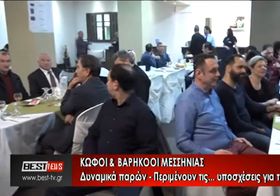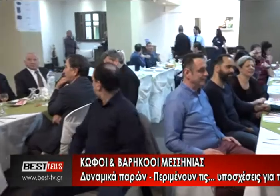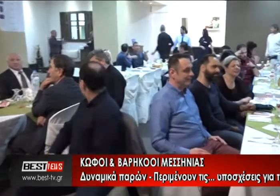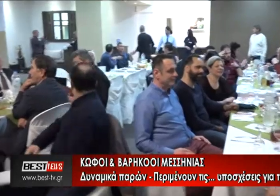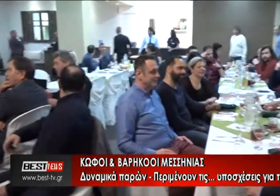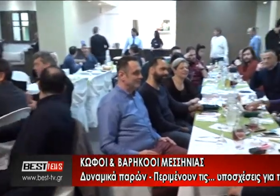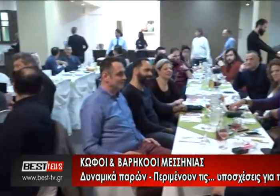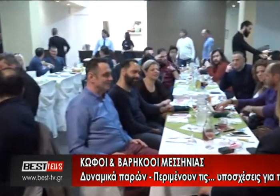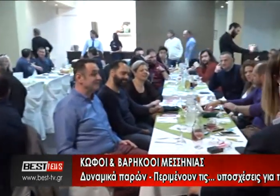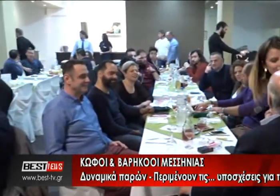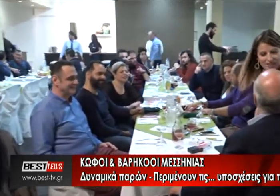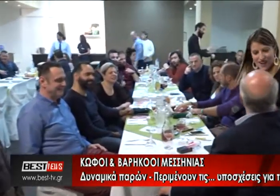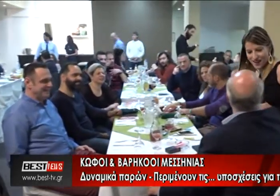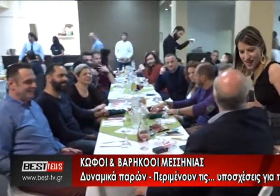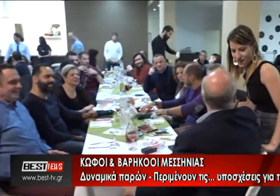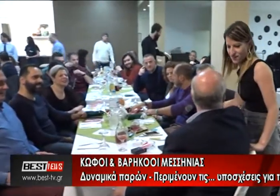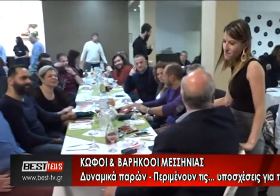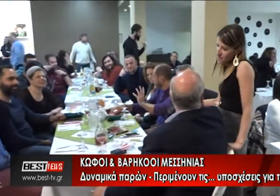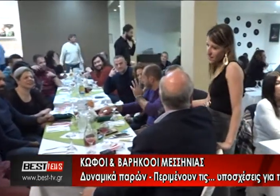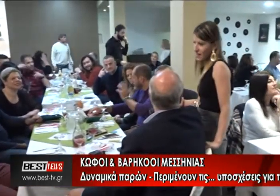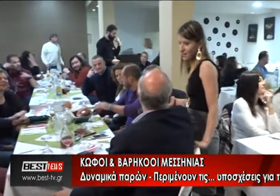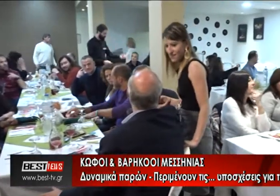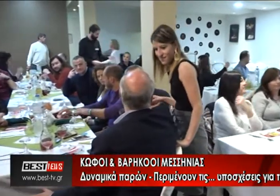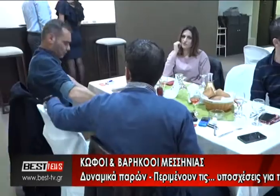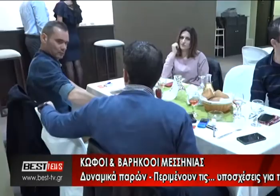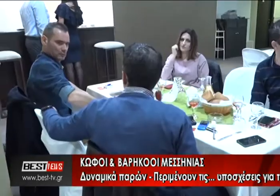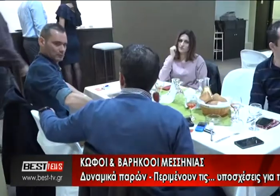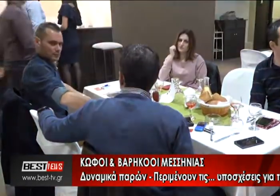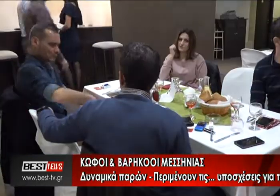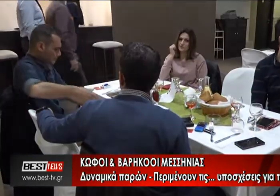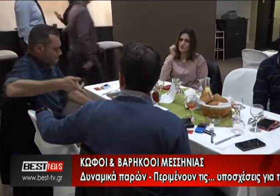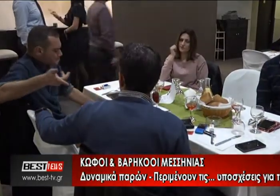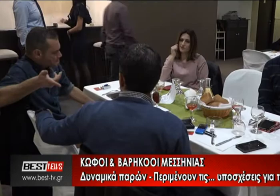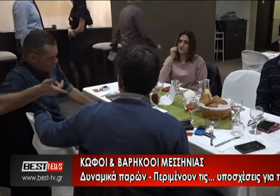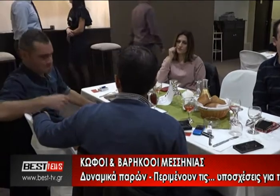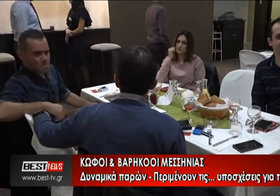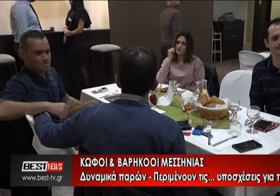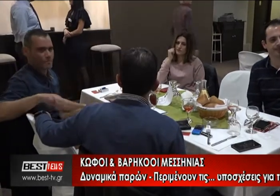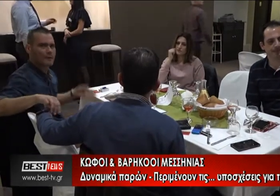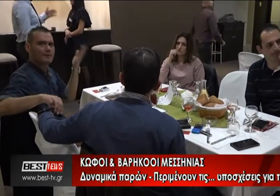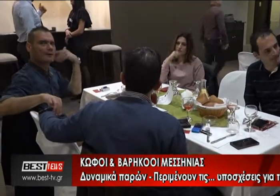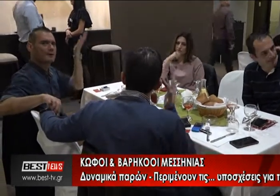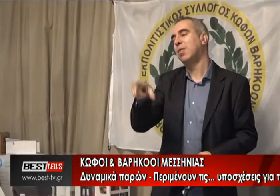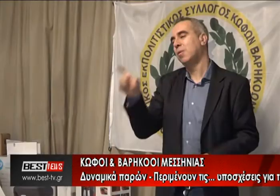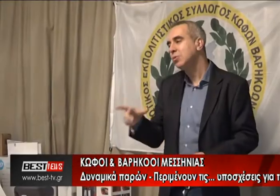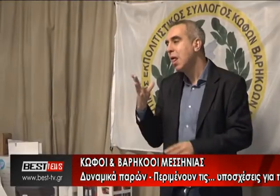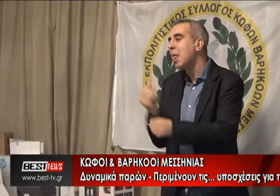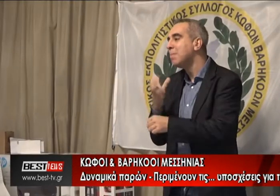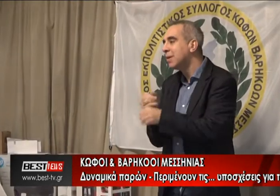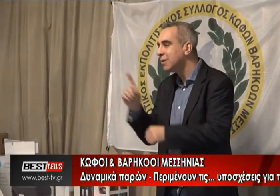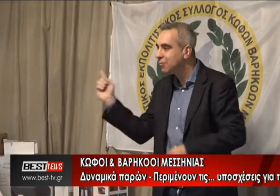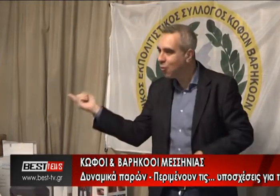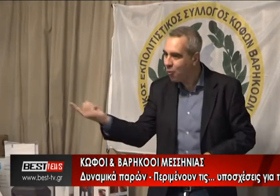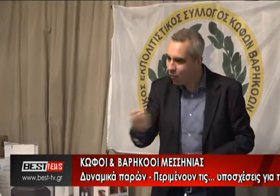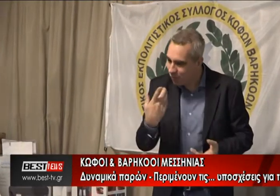του κράτους. Οι διεκδικήσεις συνεχίζονται σε κάθε επίπεδο, με το 2017 να καταγράφει την επίσημη αναγνώριση της νοηματικής γλώσσας. Σε όλους, στον